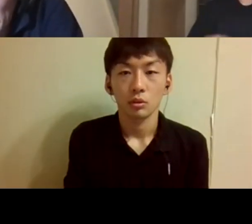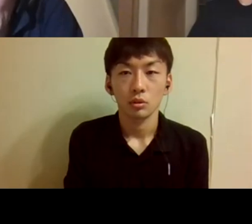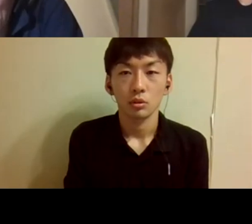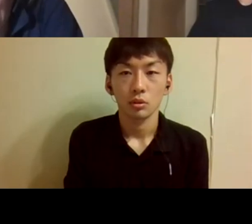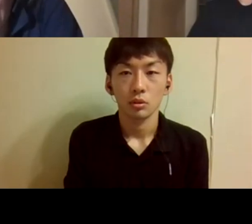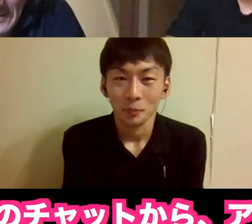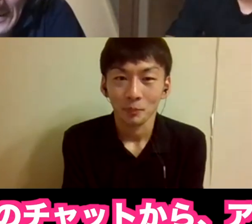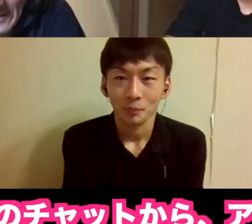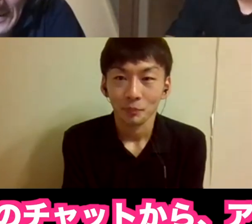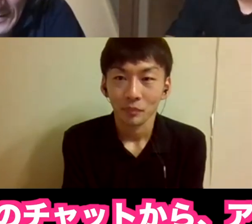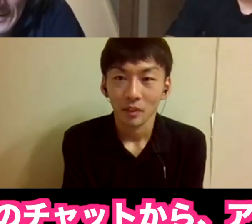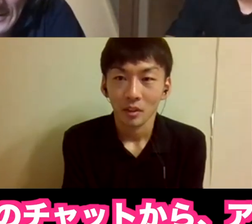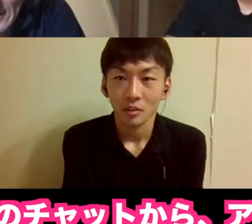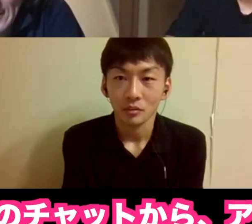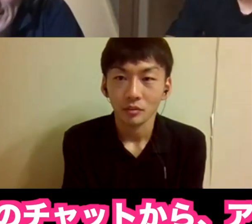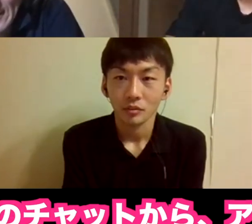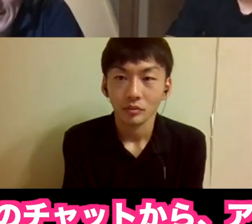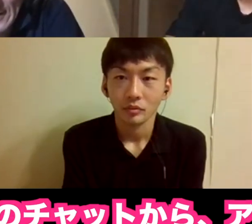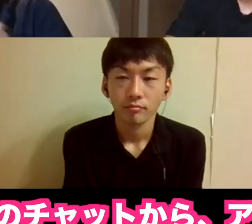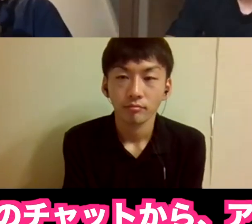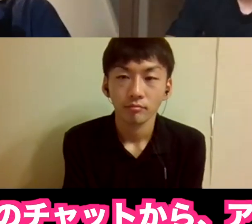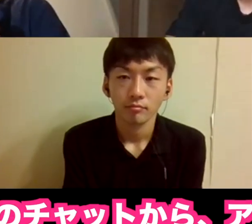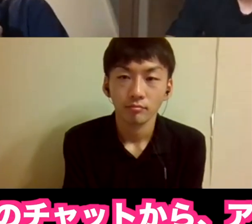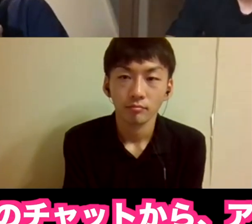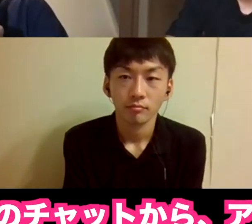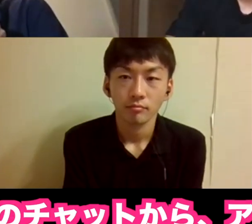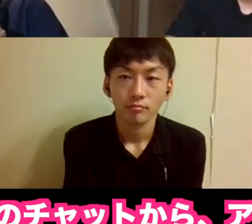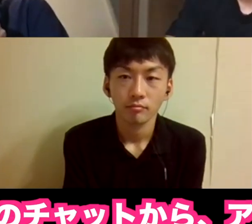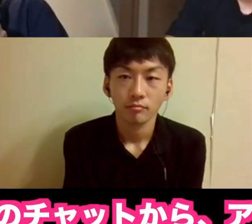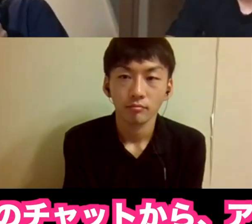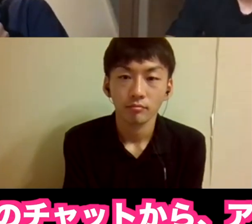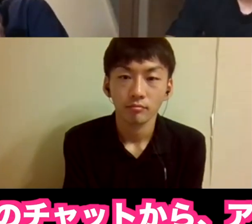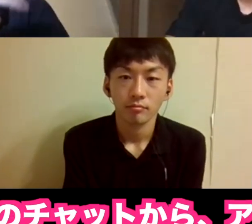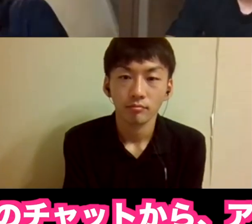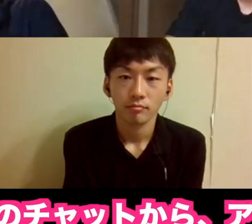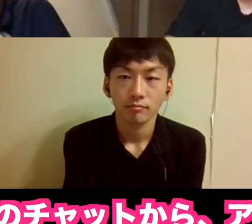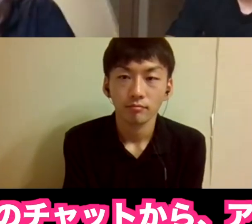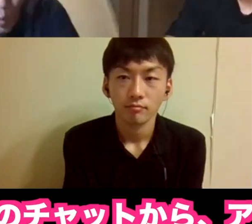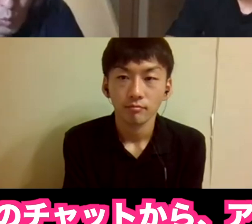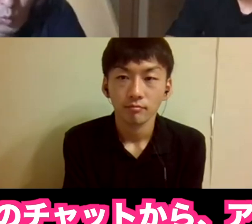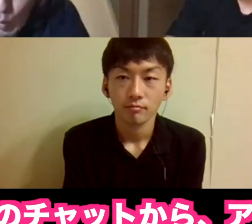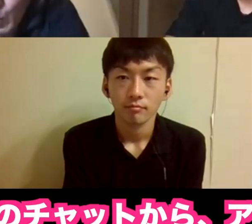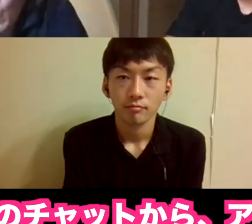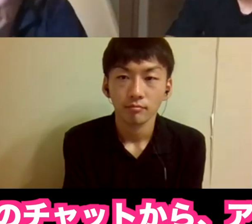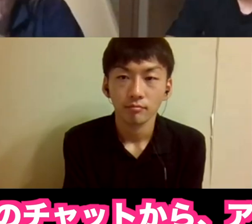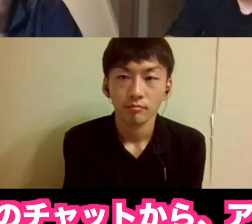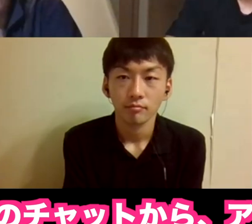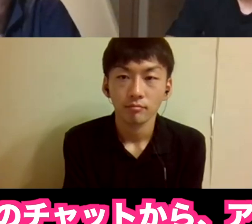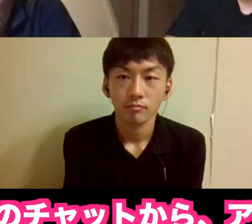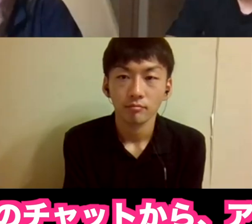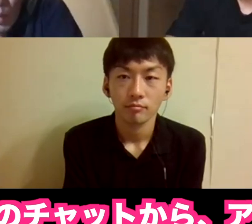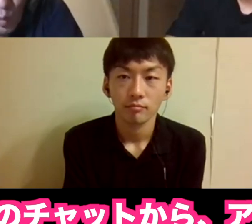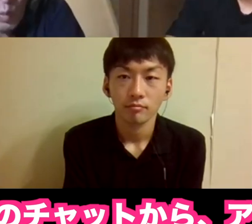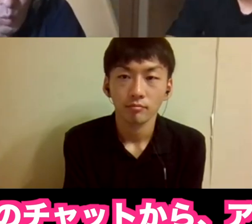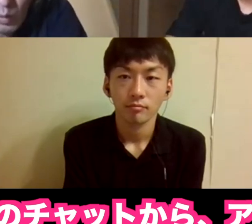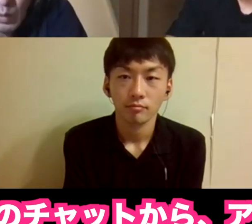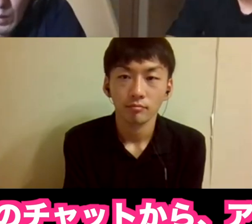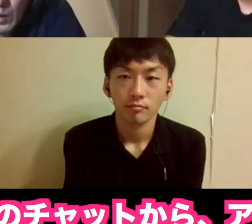ああのチャットにさああなたがわからねえヌゲー伝言英字版に音声認識アプリとして